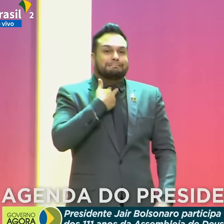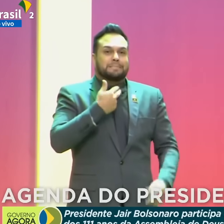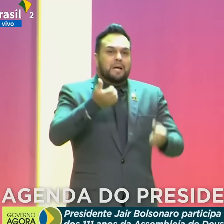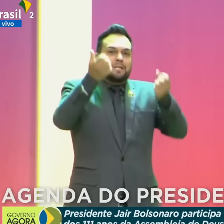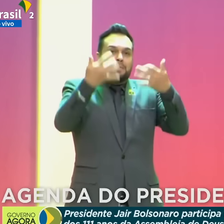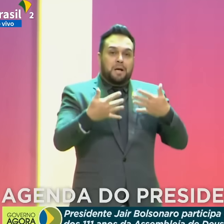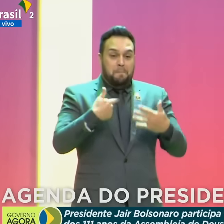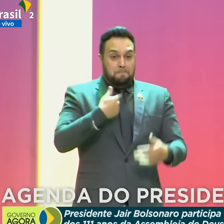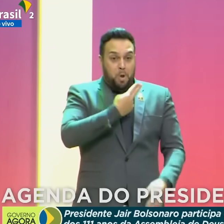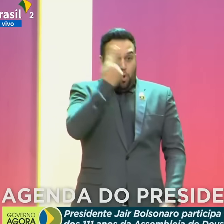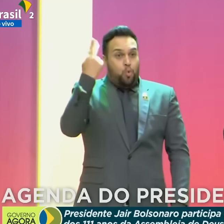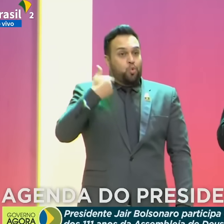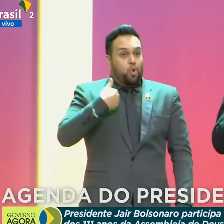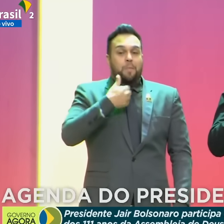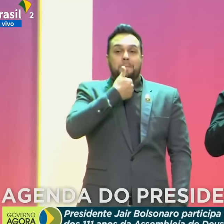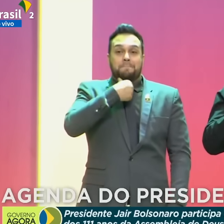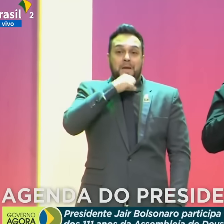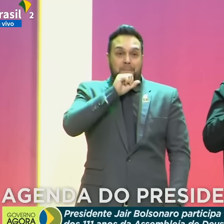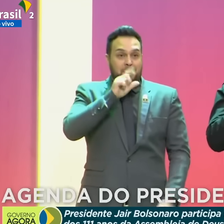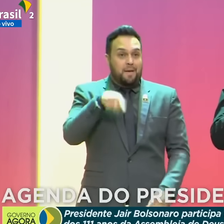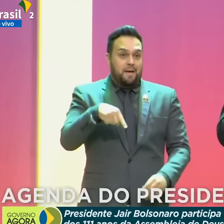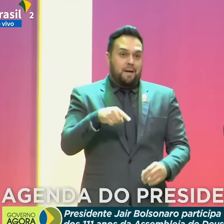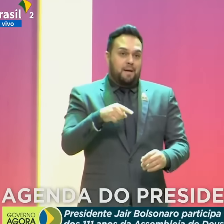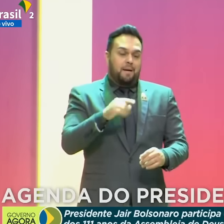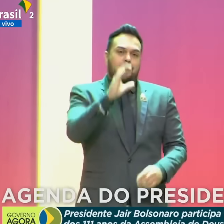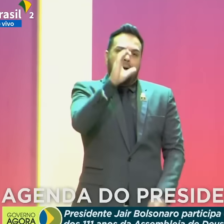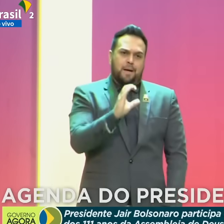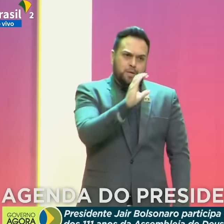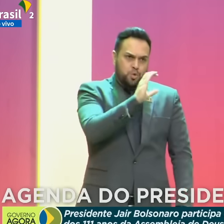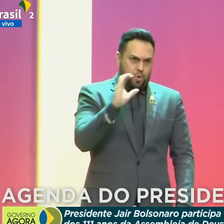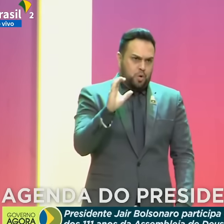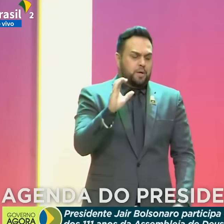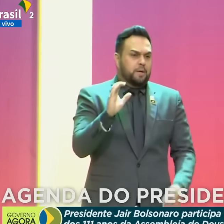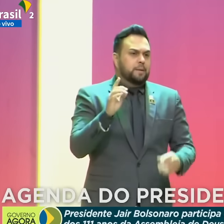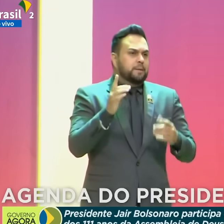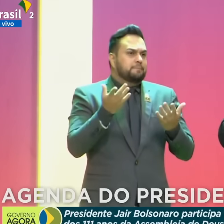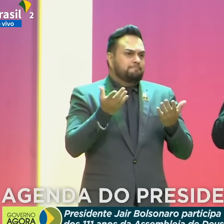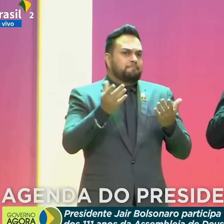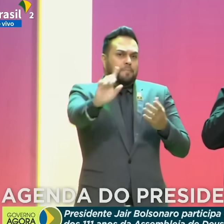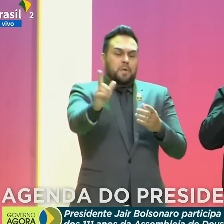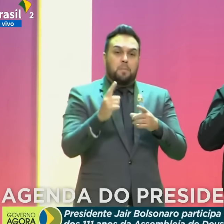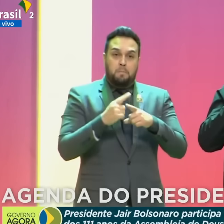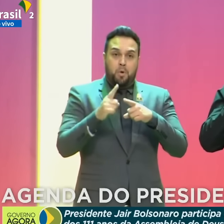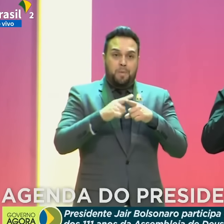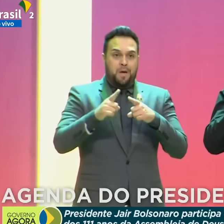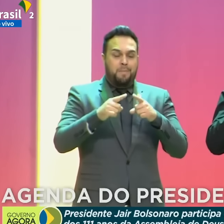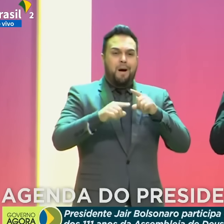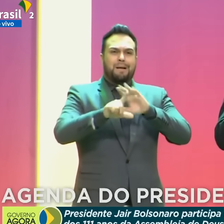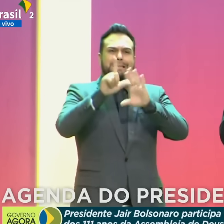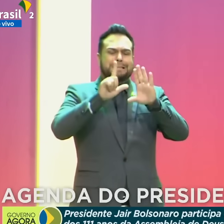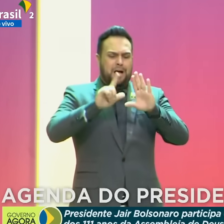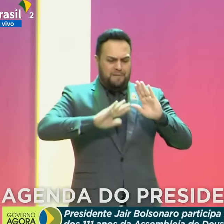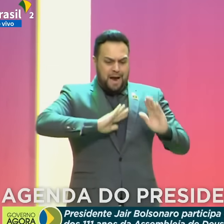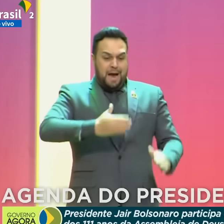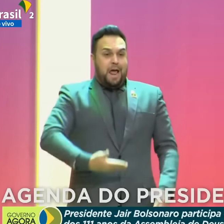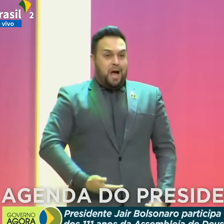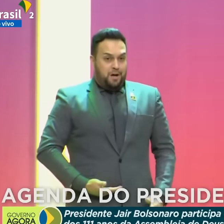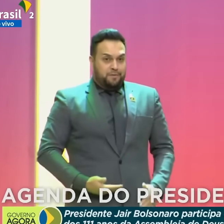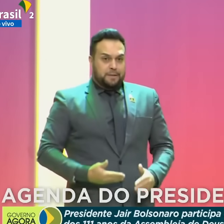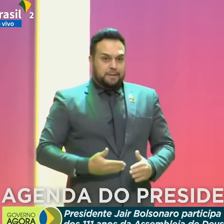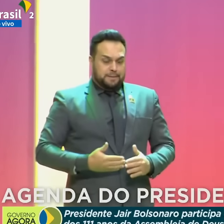nome. Minha mãe, católica, com problemas durante a gestação, e tendo em